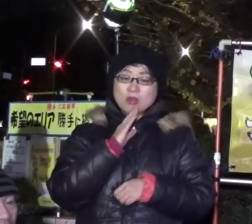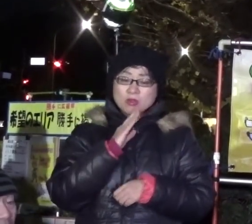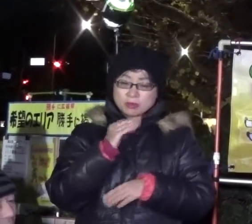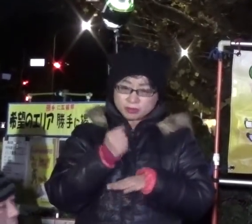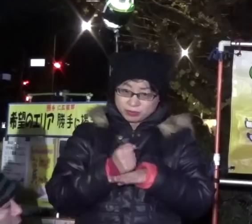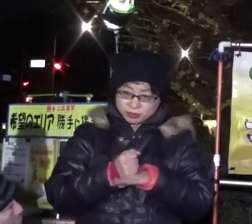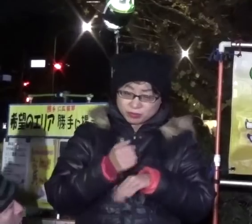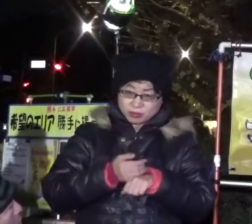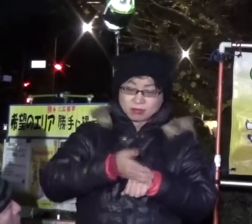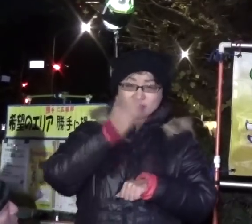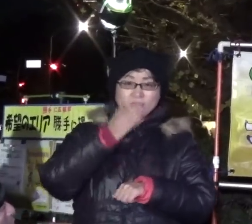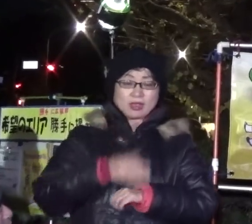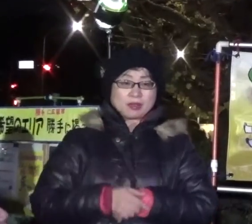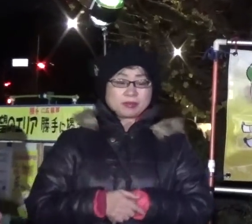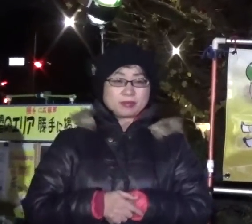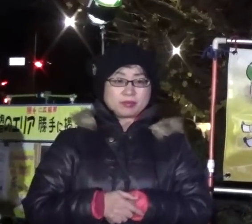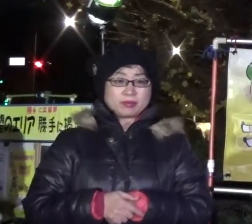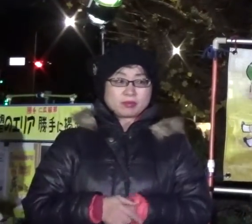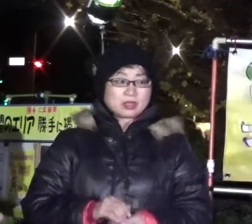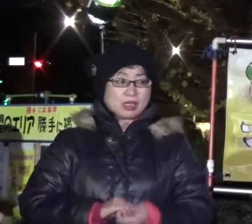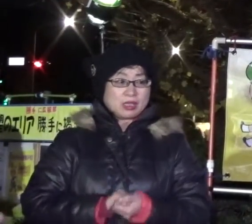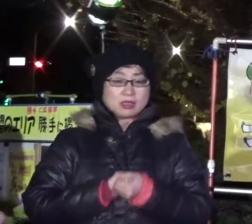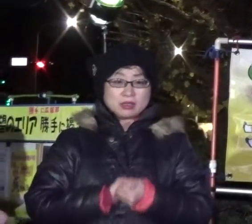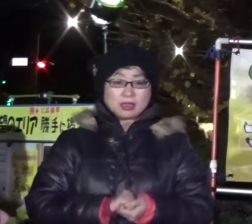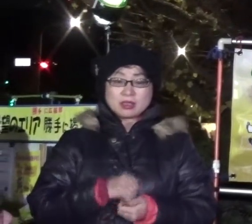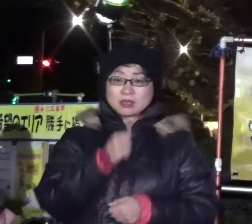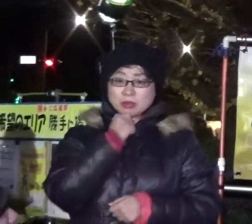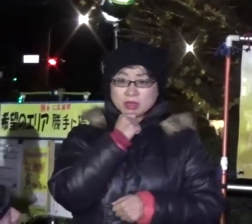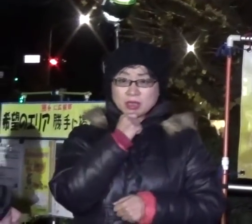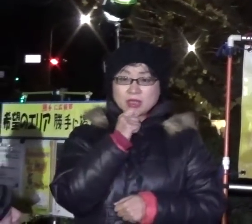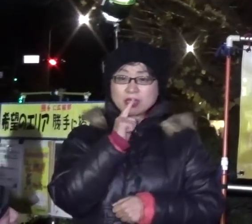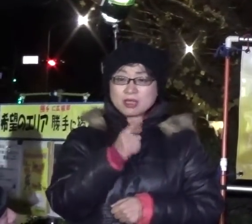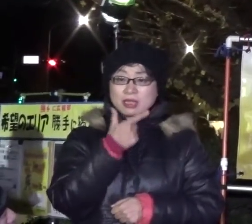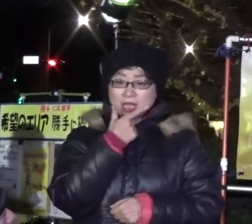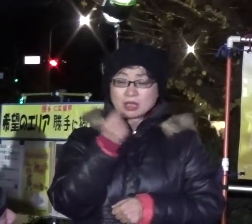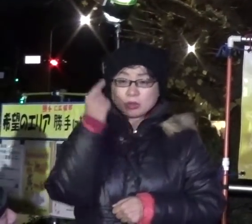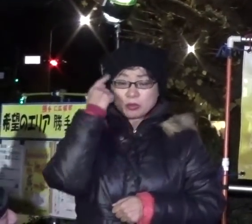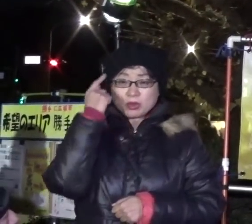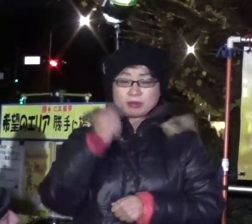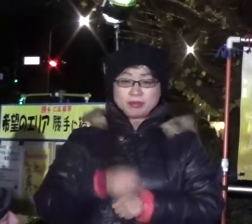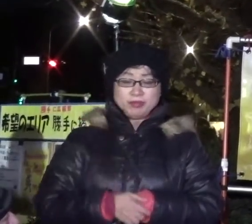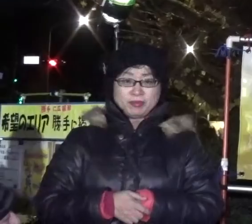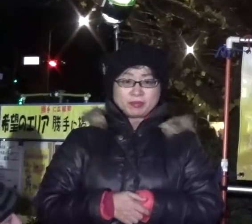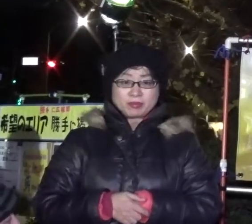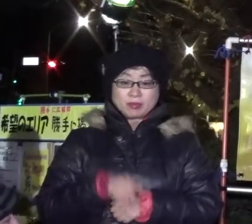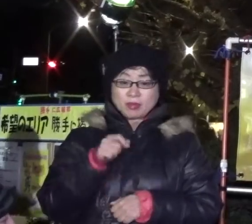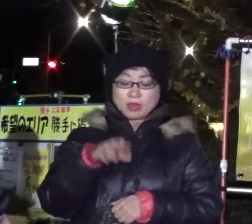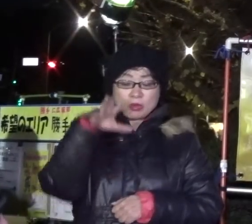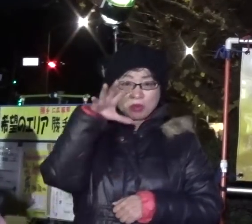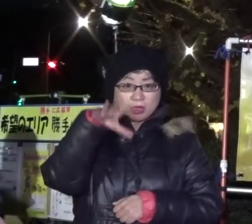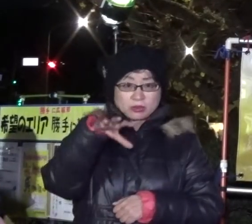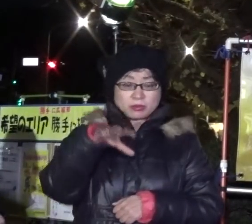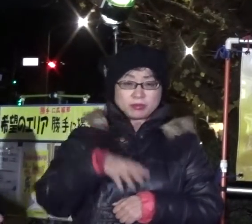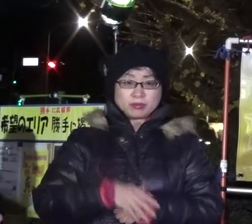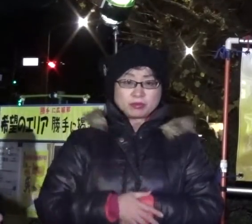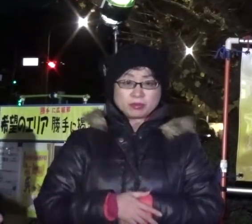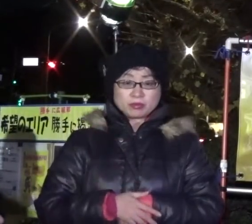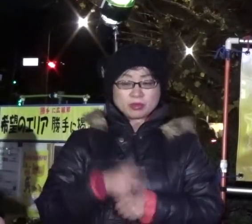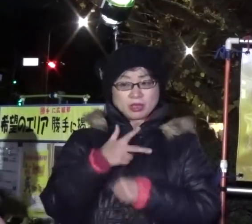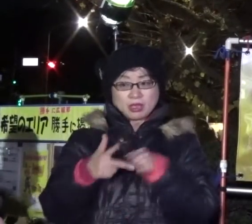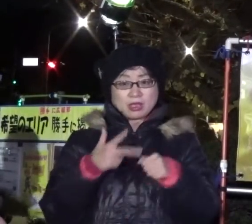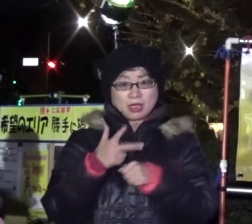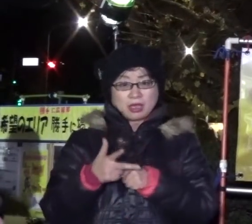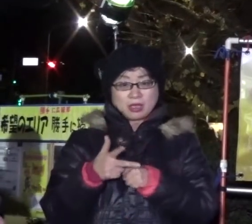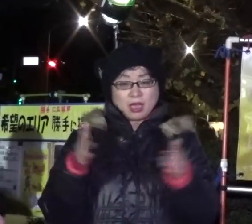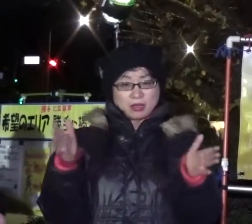れ様です。一つここぜひスピーチ立っていたかったんですけれども、まあ希望のエリアも、もう7年弱